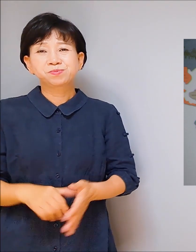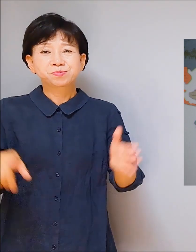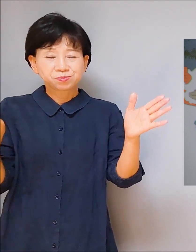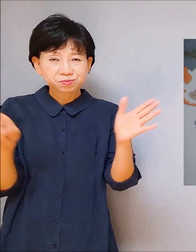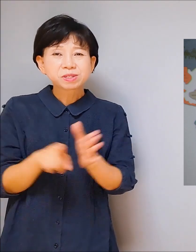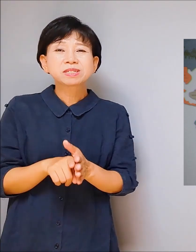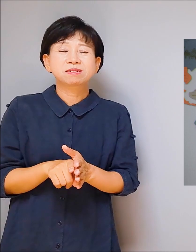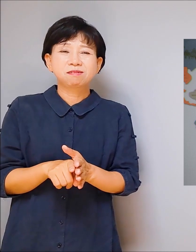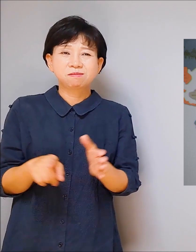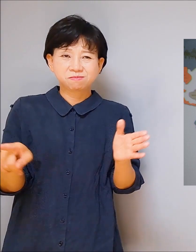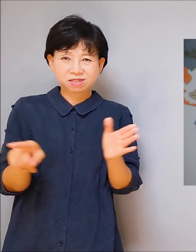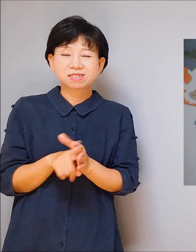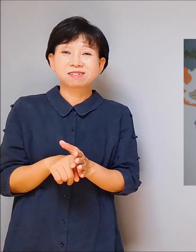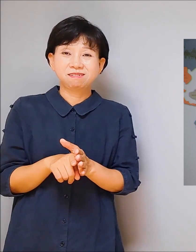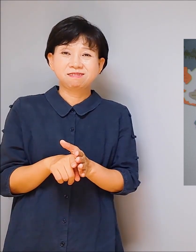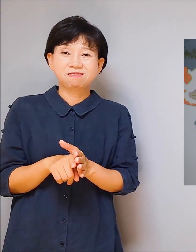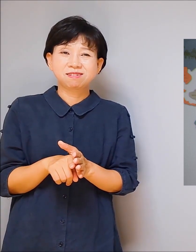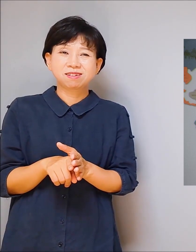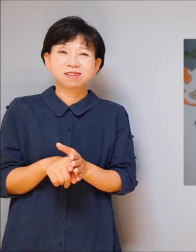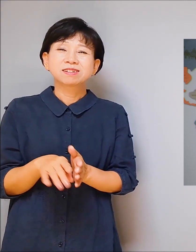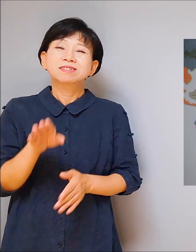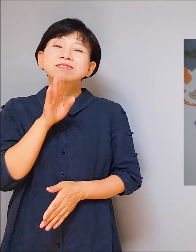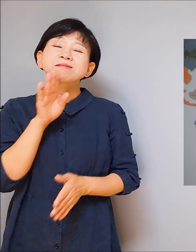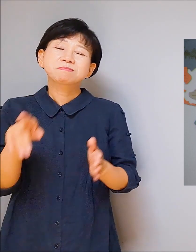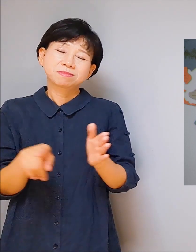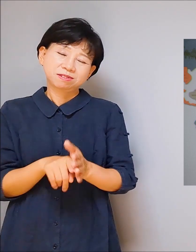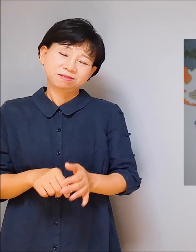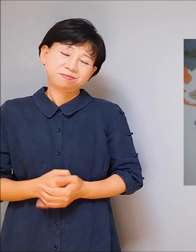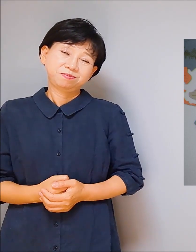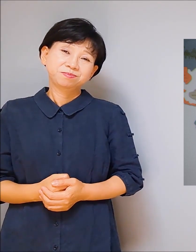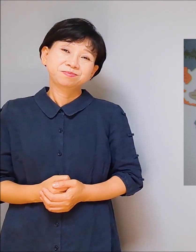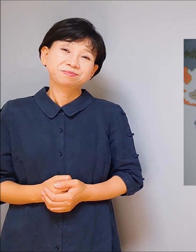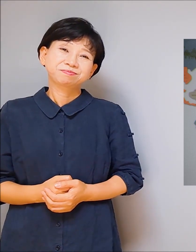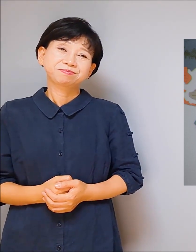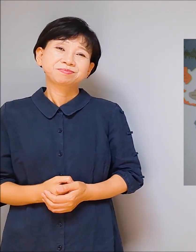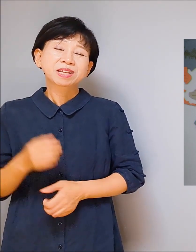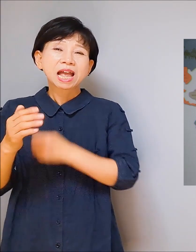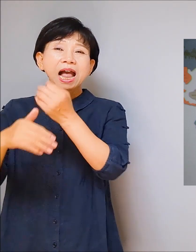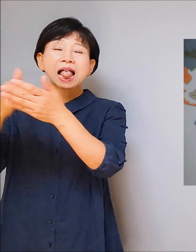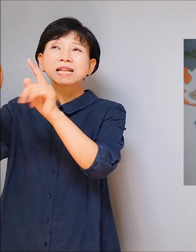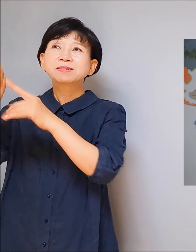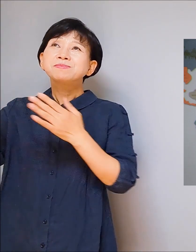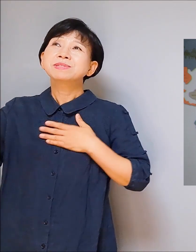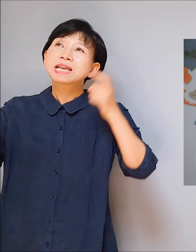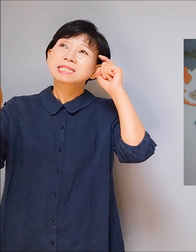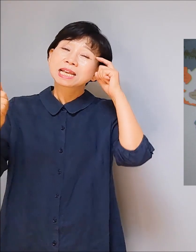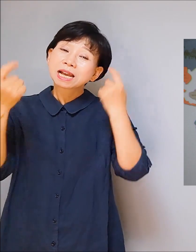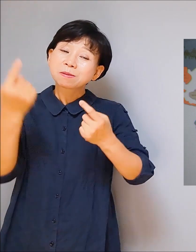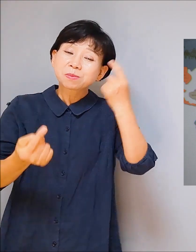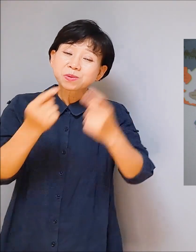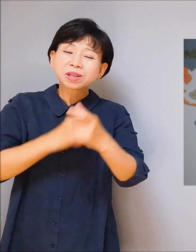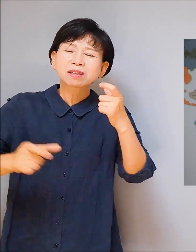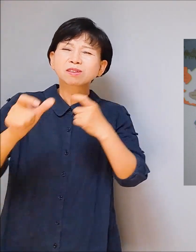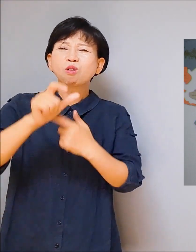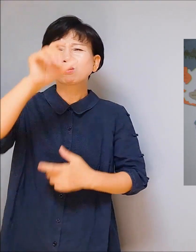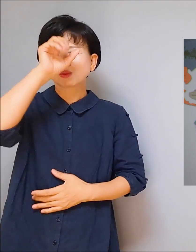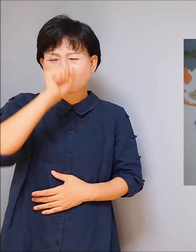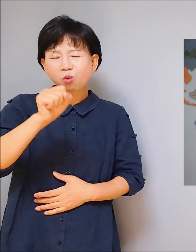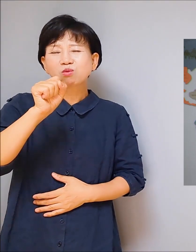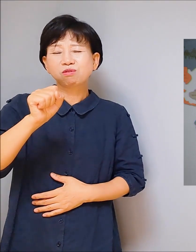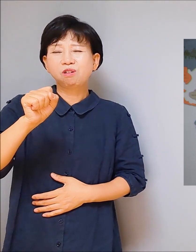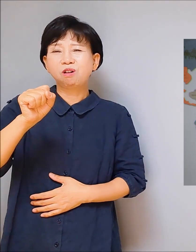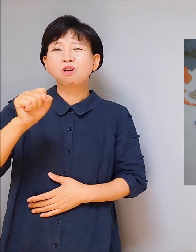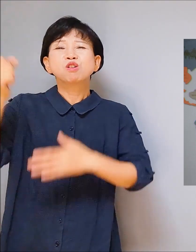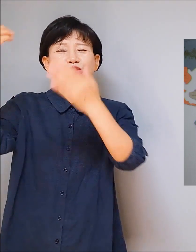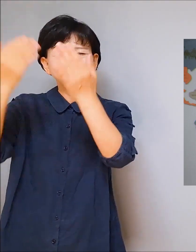믿는 거죠. 이게 진짜 믿음이에요. 내가 생각하는 것보다 하나님께서 더